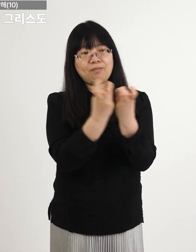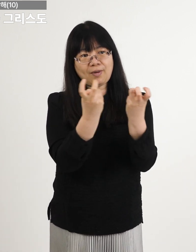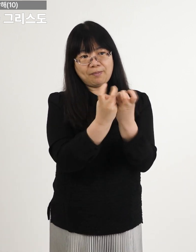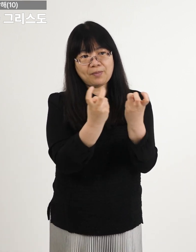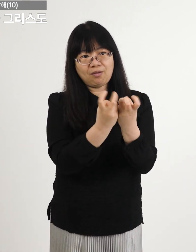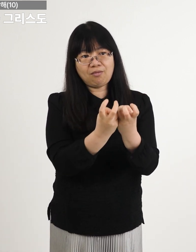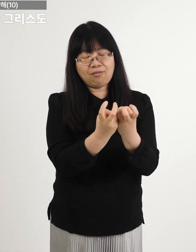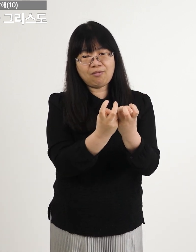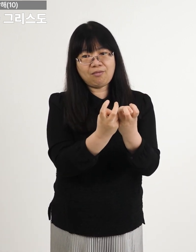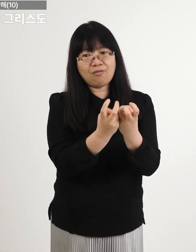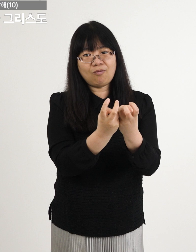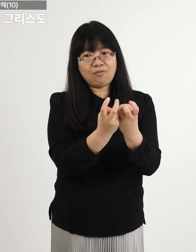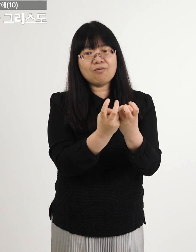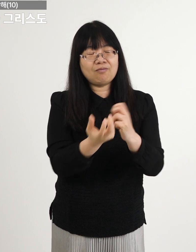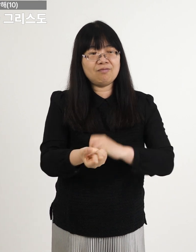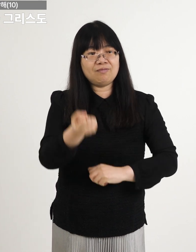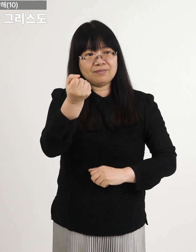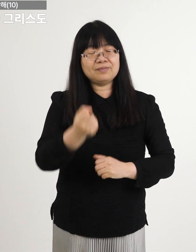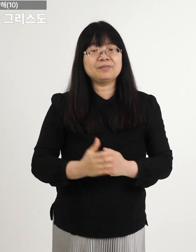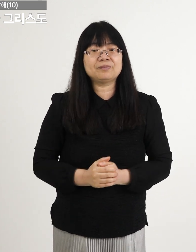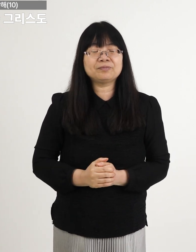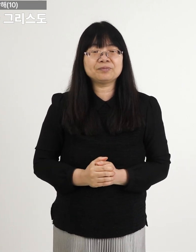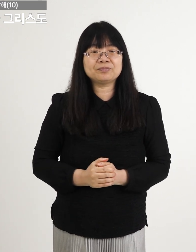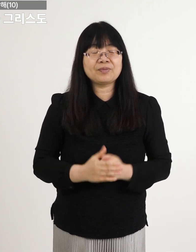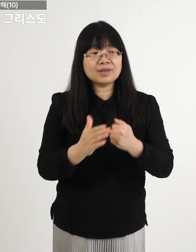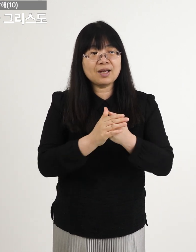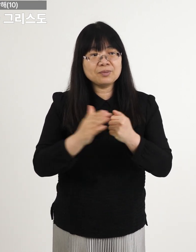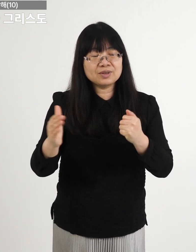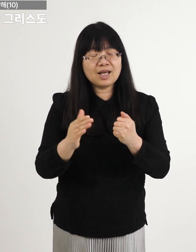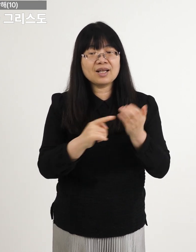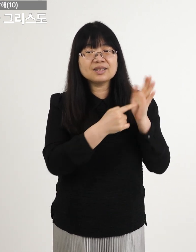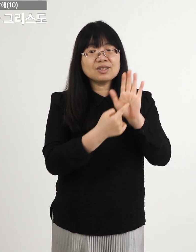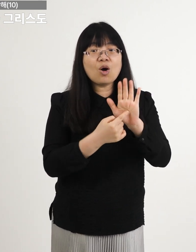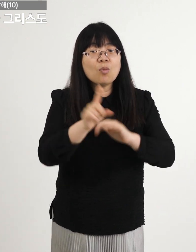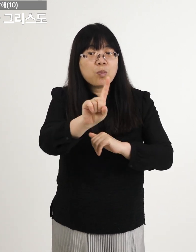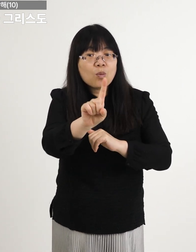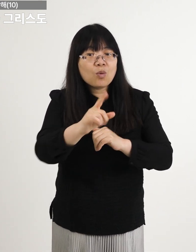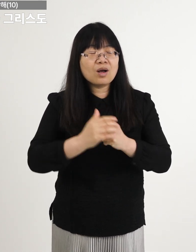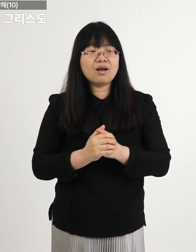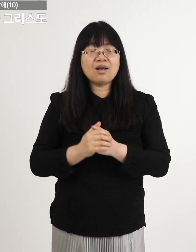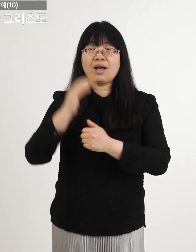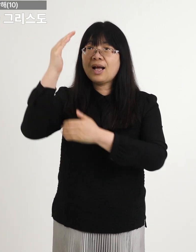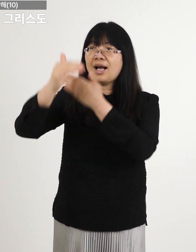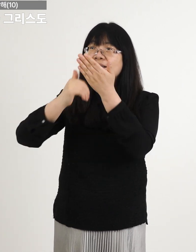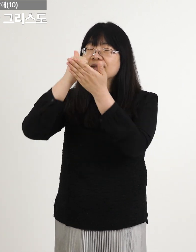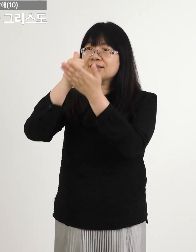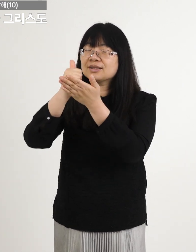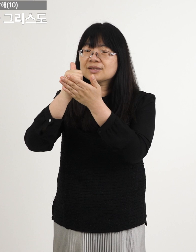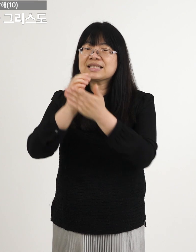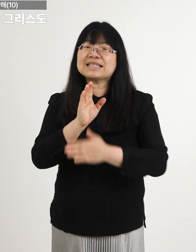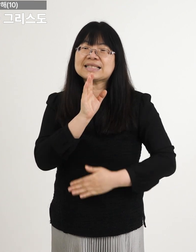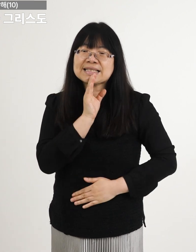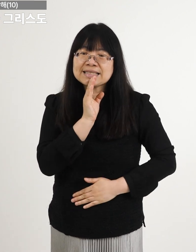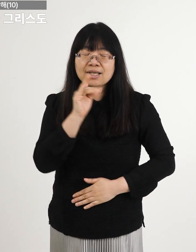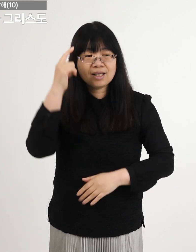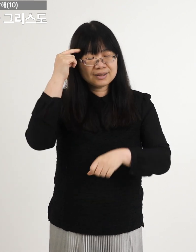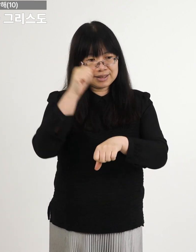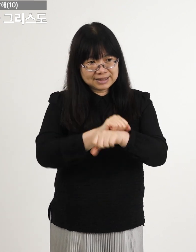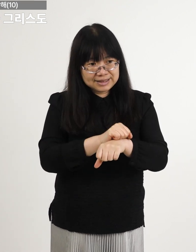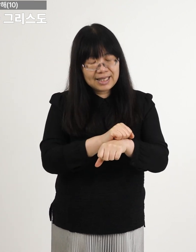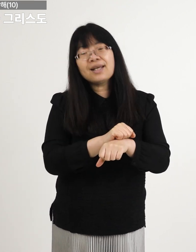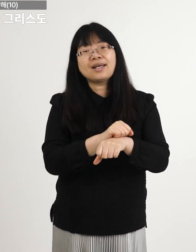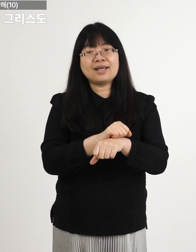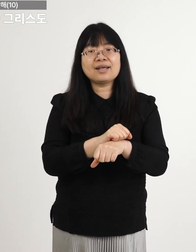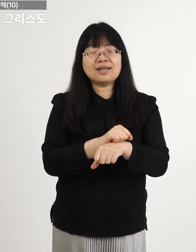중에 하나입니다. 그래서 뭘 드러내시냐 하면 하나님이 참된